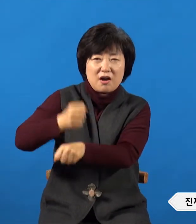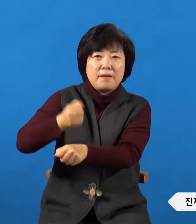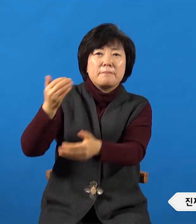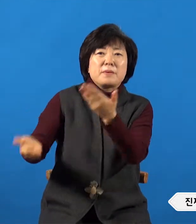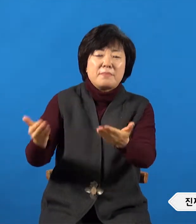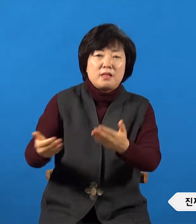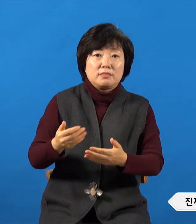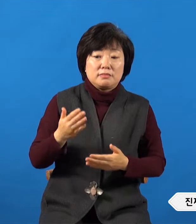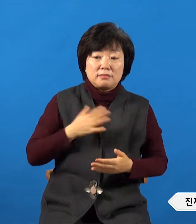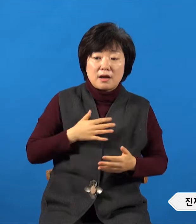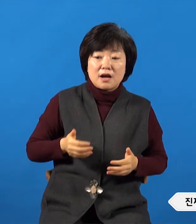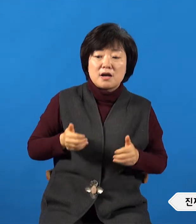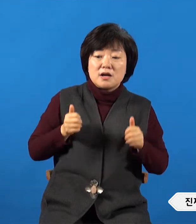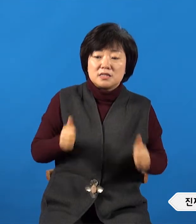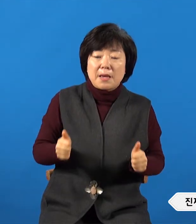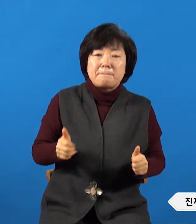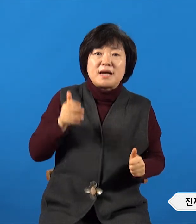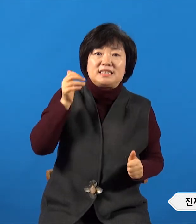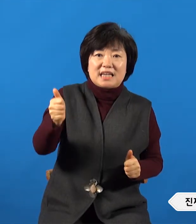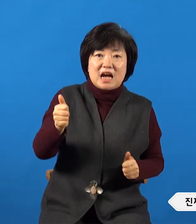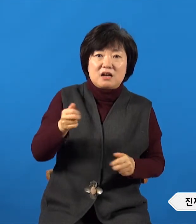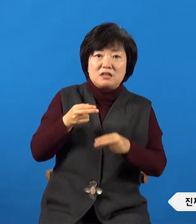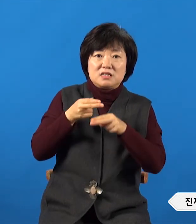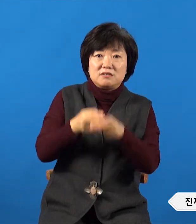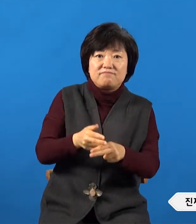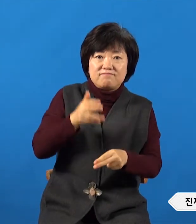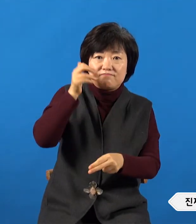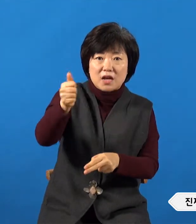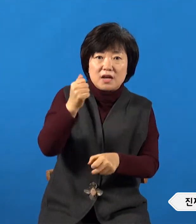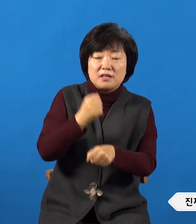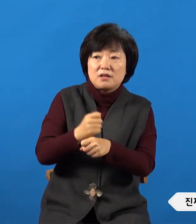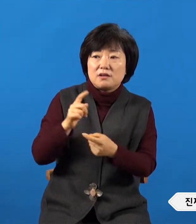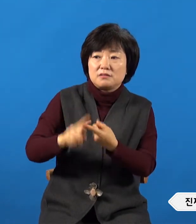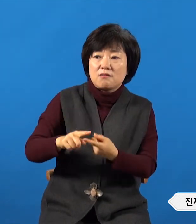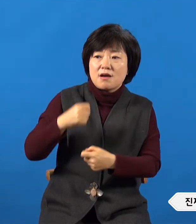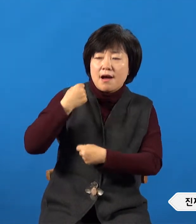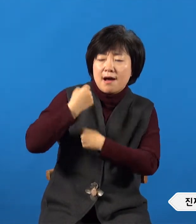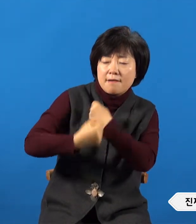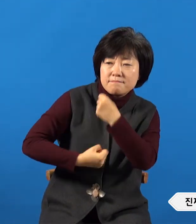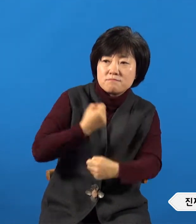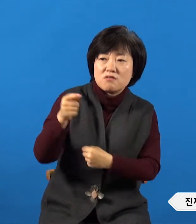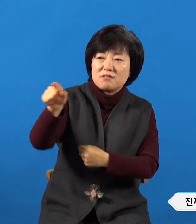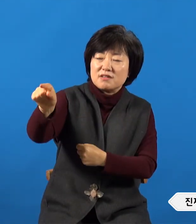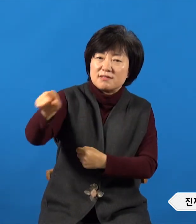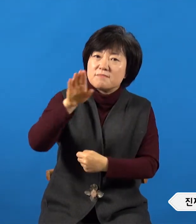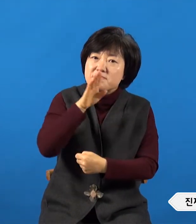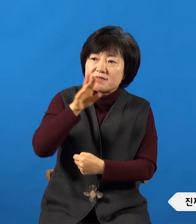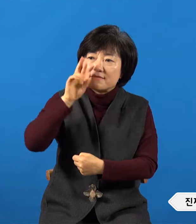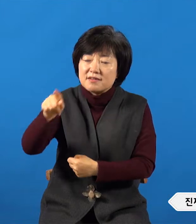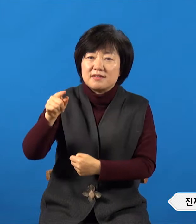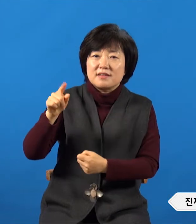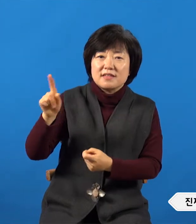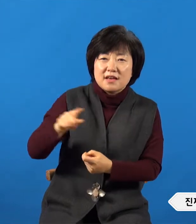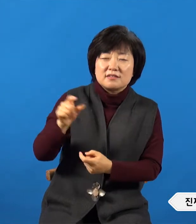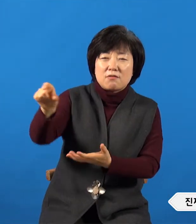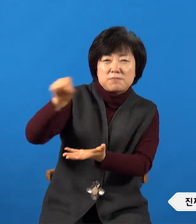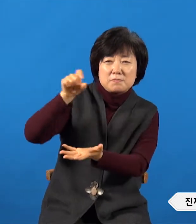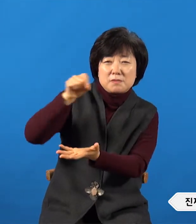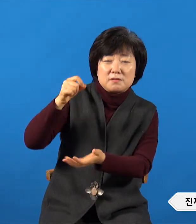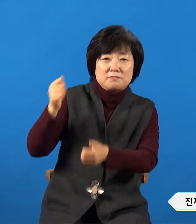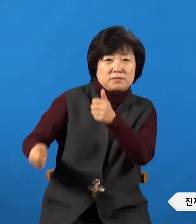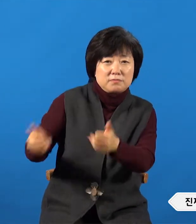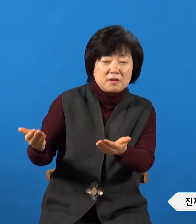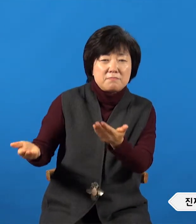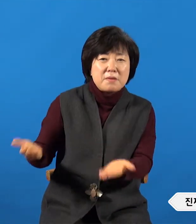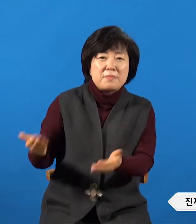말씀하시는 마치 재판장이 된 것처럼 함부로 판단하는 것, 오늘 성경은 그것을